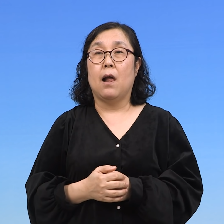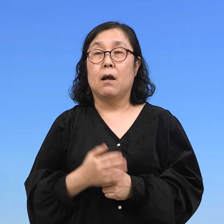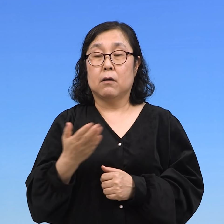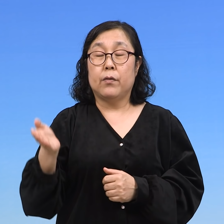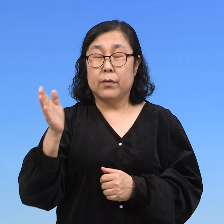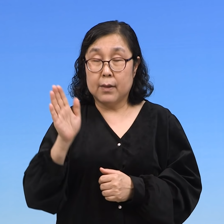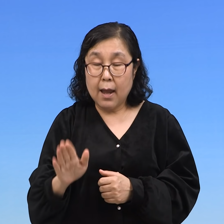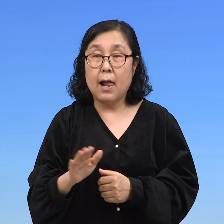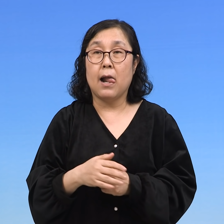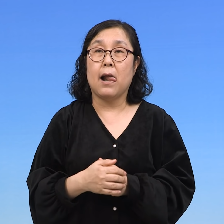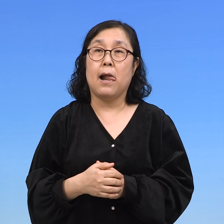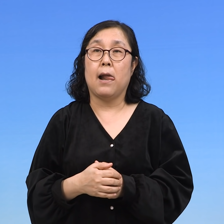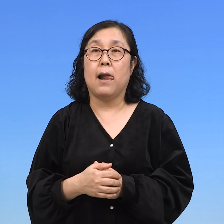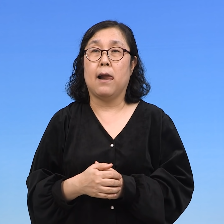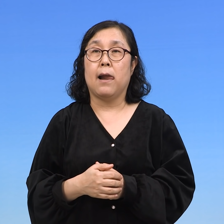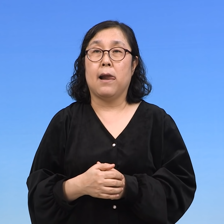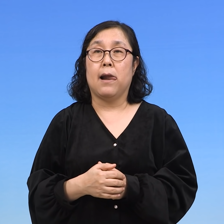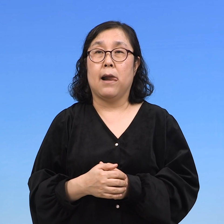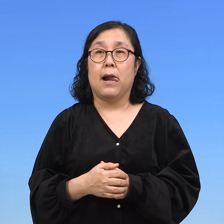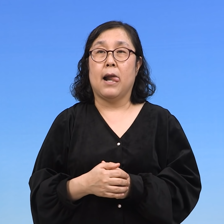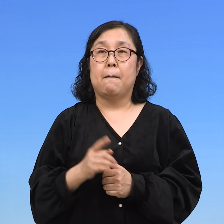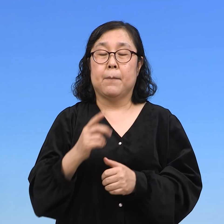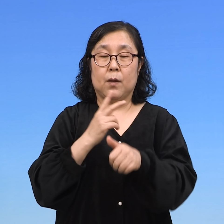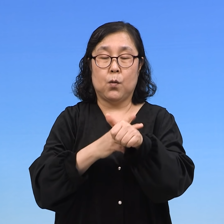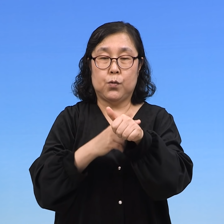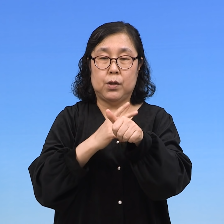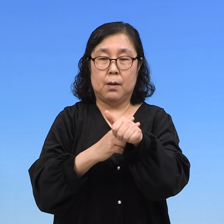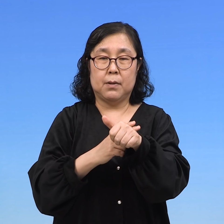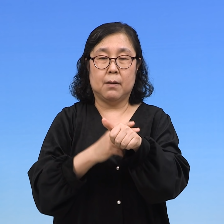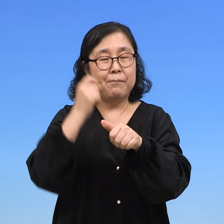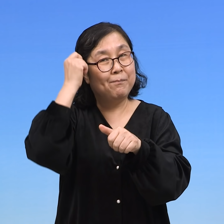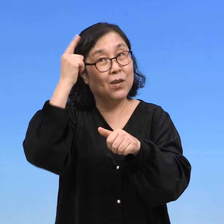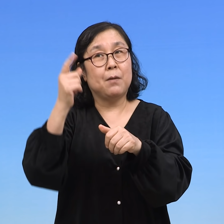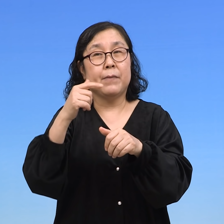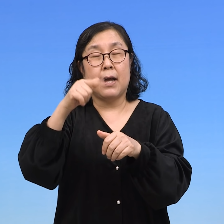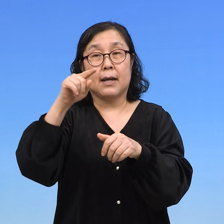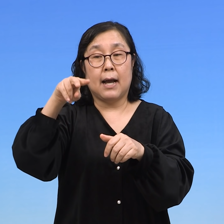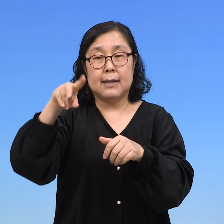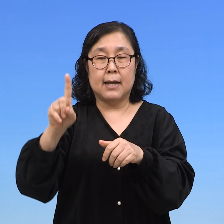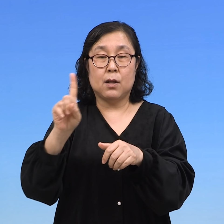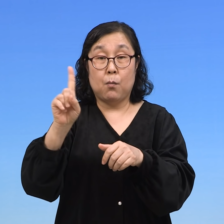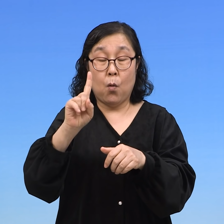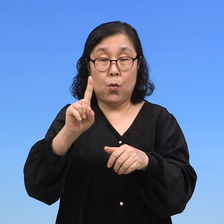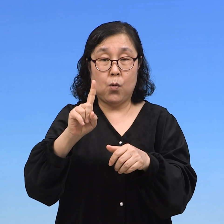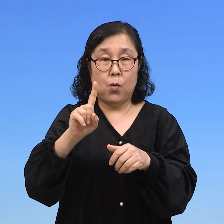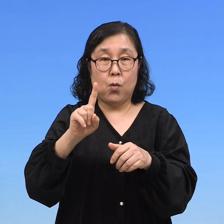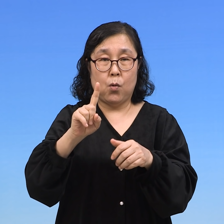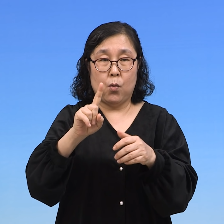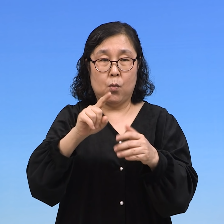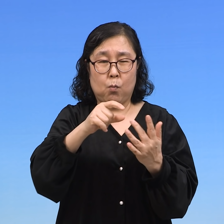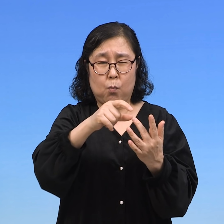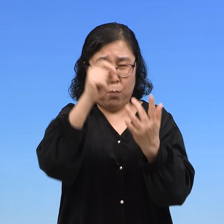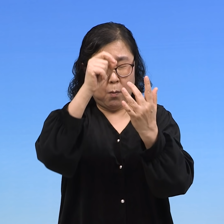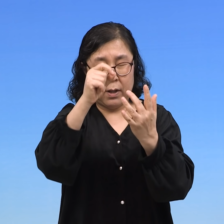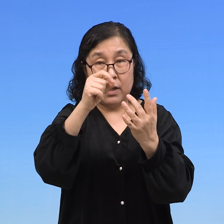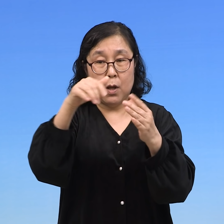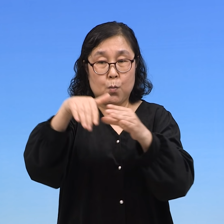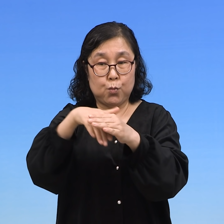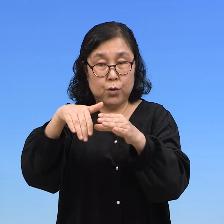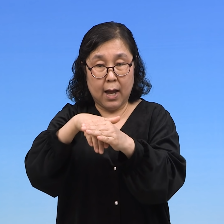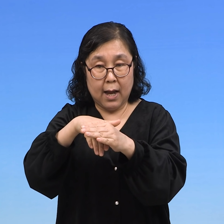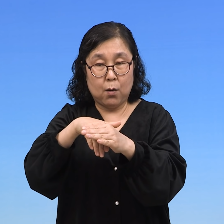근데 그 교수님이 참 대단해요 이 가사에서 뭘 이렇게 탁 잡아가지고 그 문화의